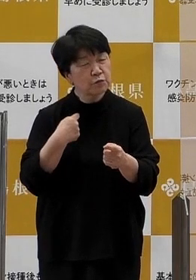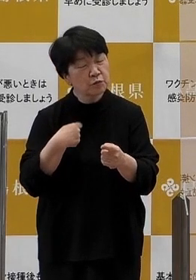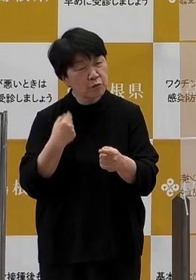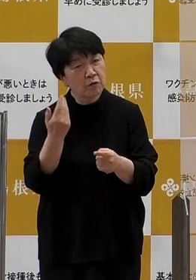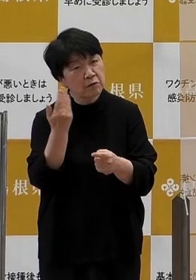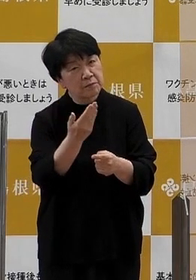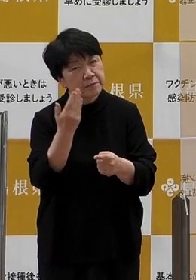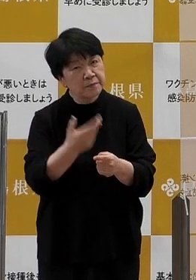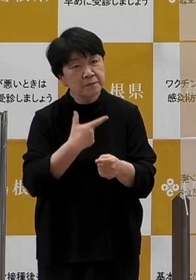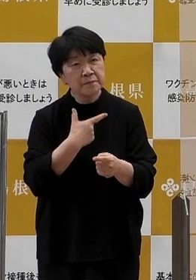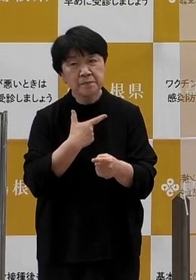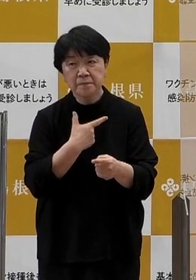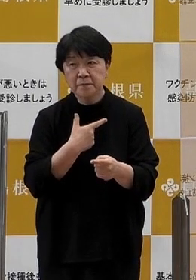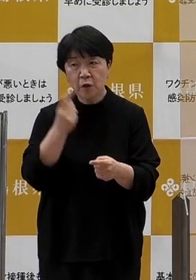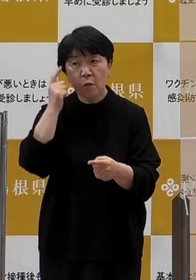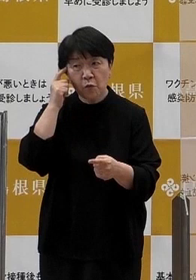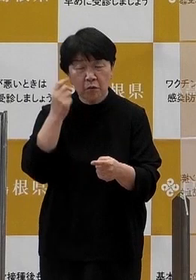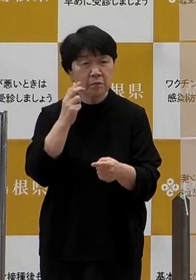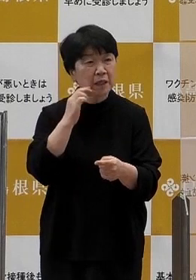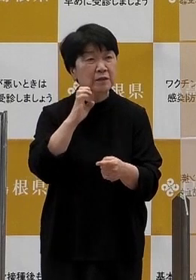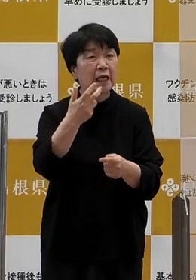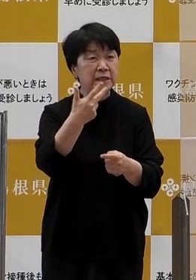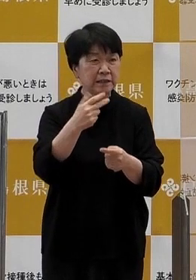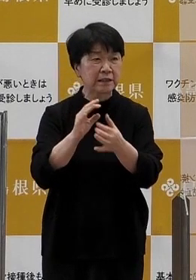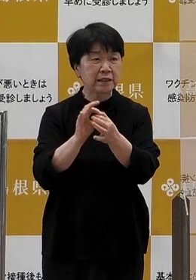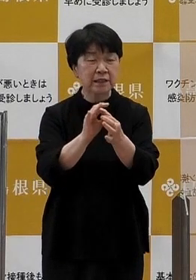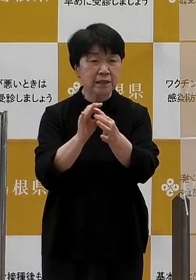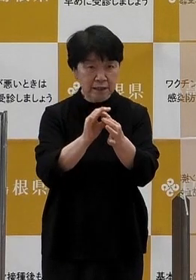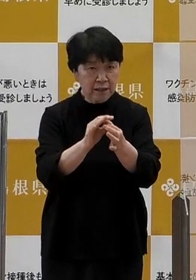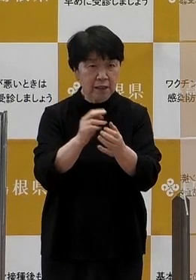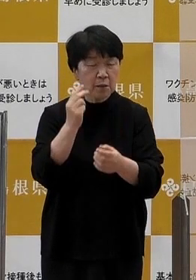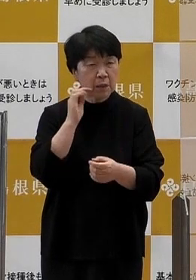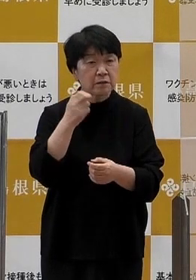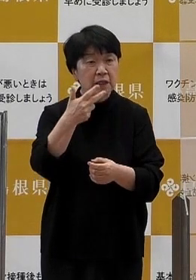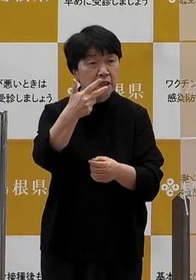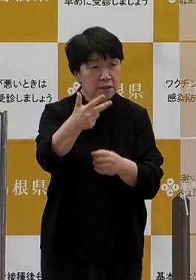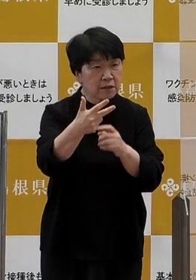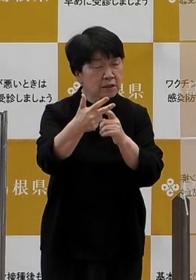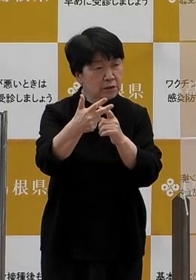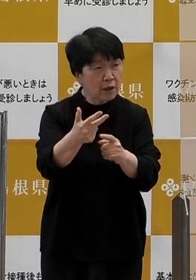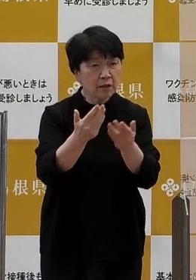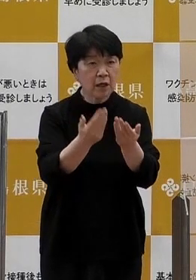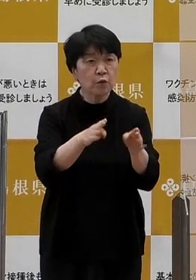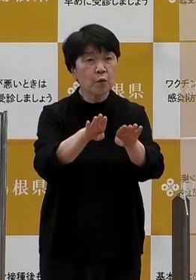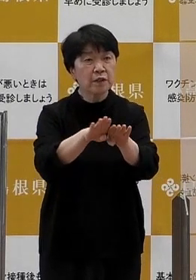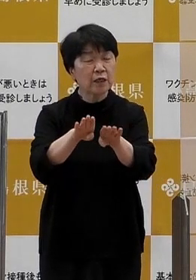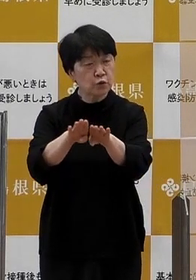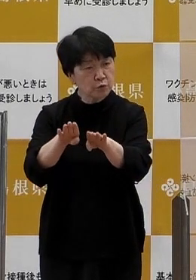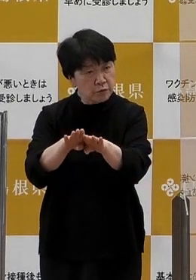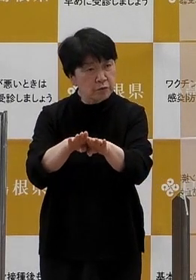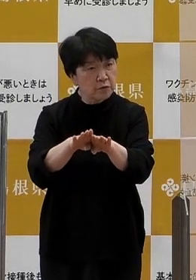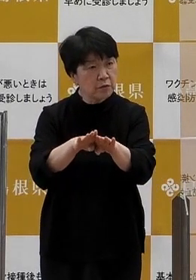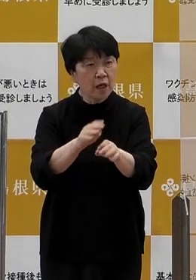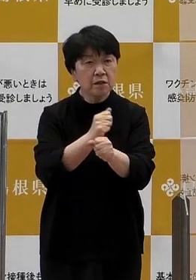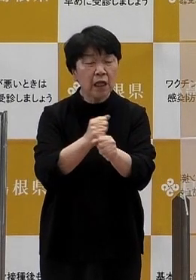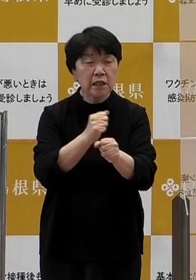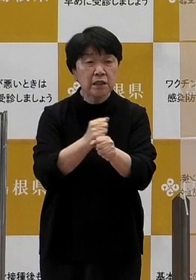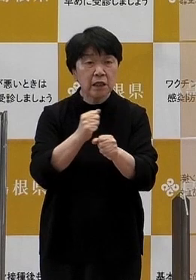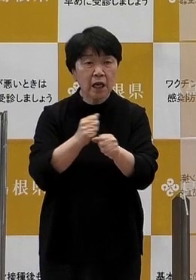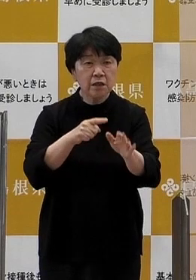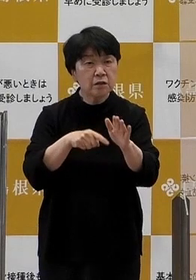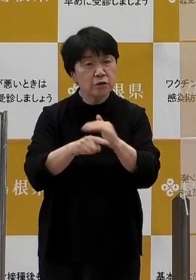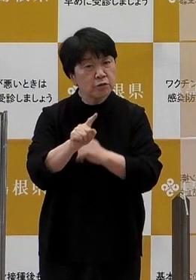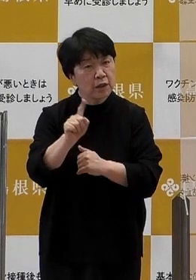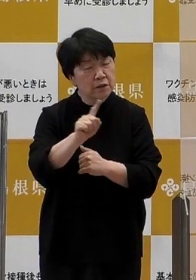れども、松江市の関連なんですが、松江市の方は、まあ、休校措置が取れない理由というのは何か示してるんでしょう